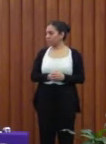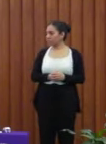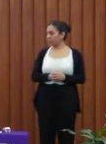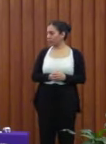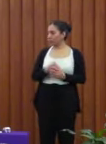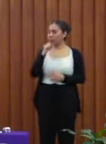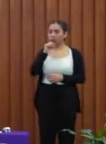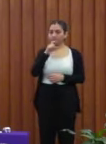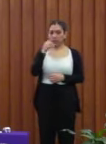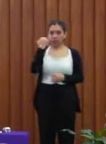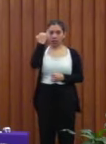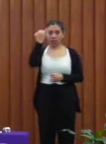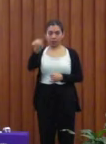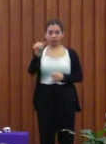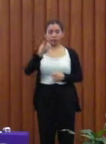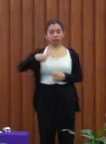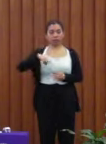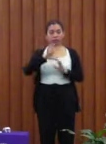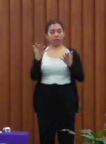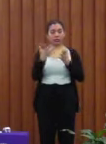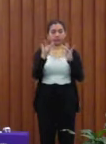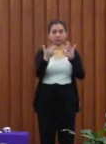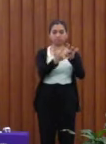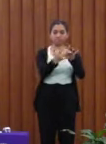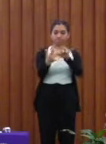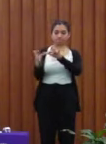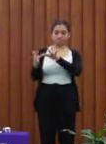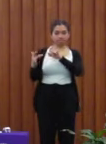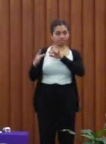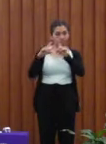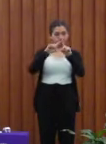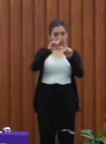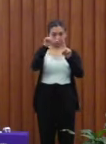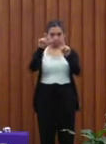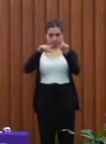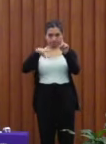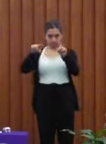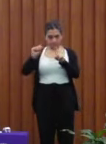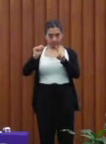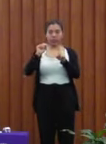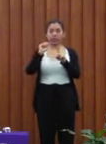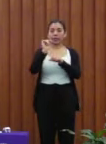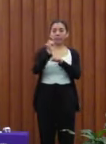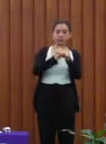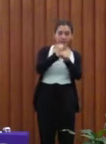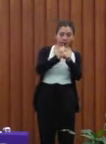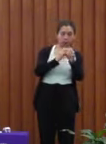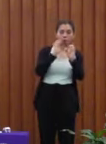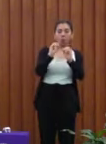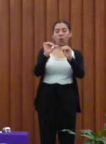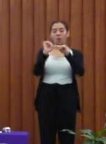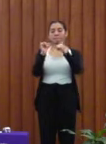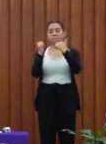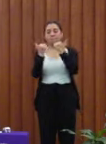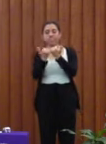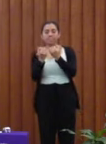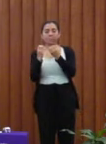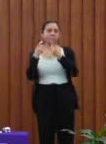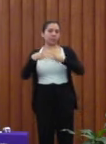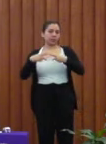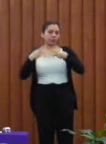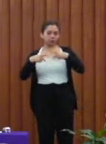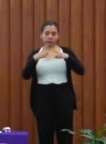la idea es justamente construir una red a lo largo de todo el país donde las organizaciones o investigadores que quieran colaborar con esta plataforma se puedan